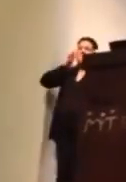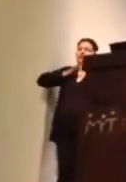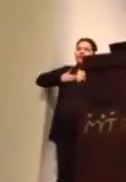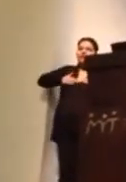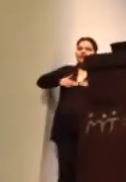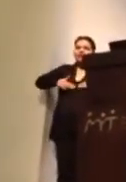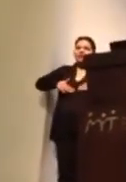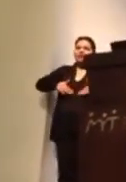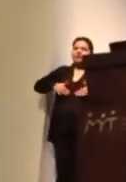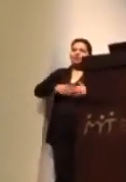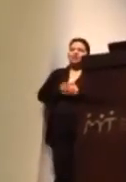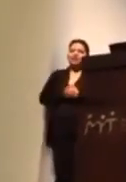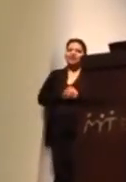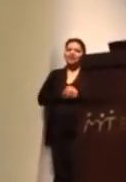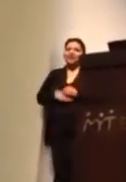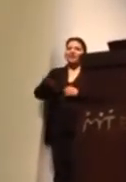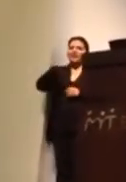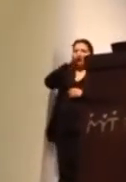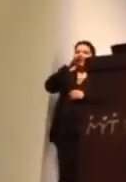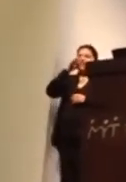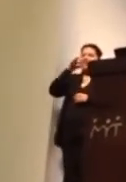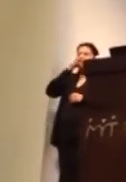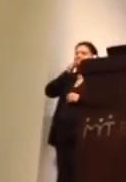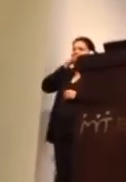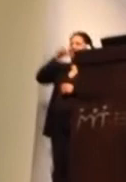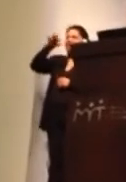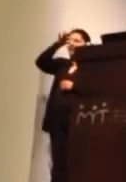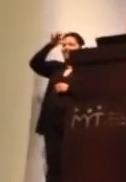decir niños. Ni van a acabar.